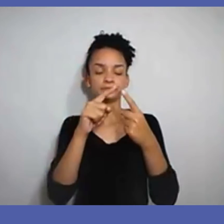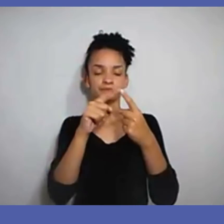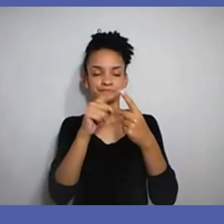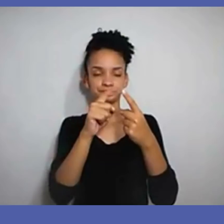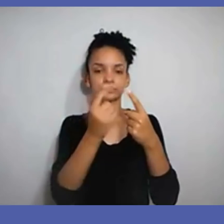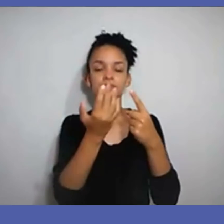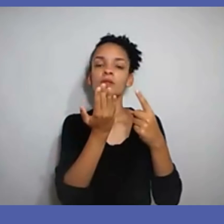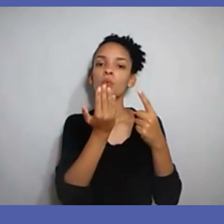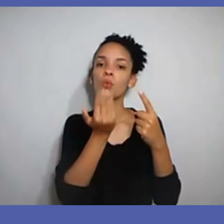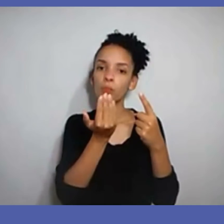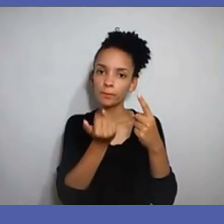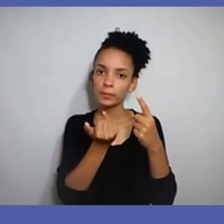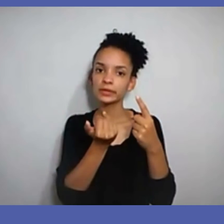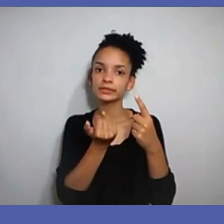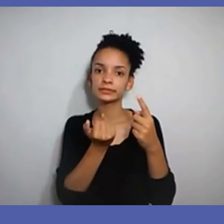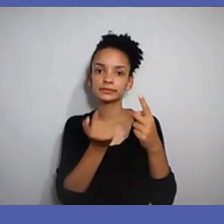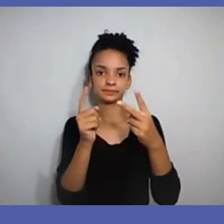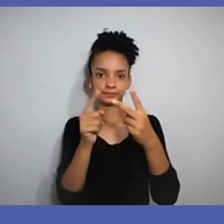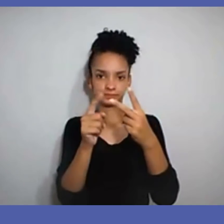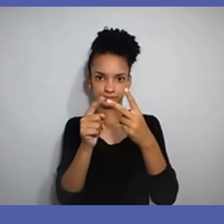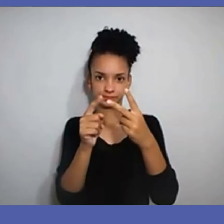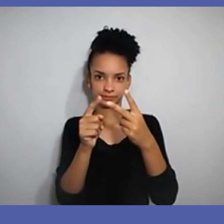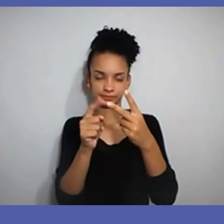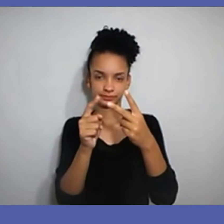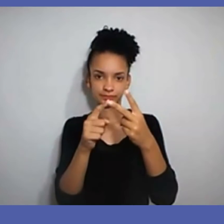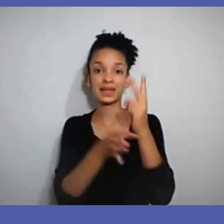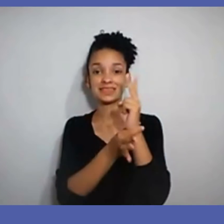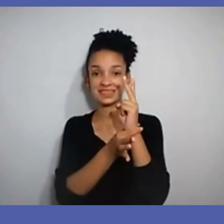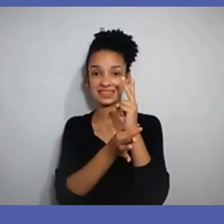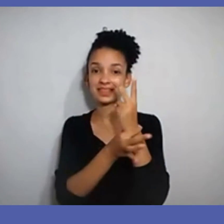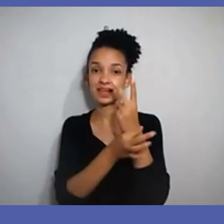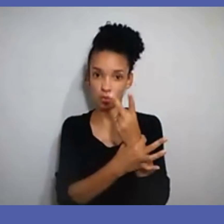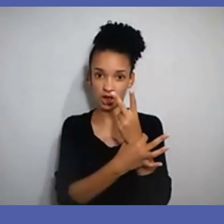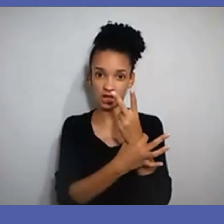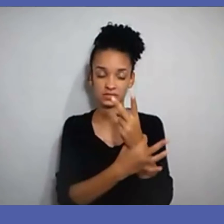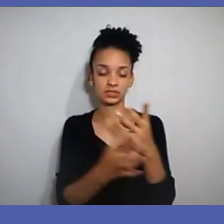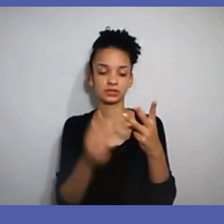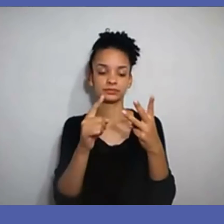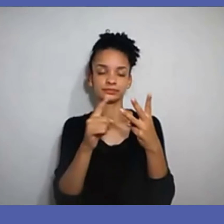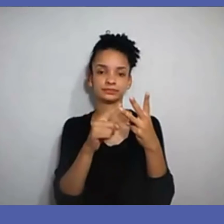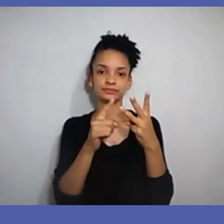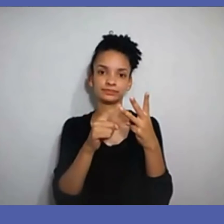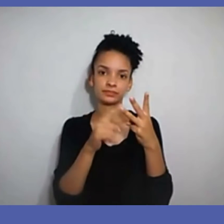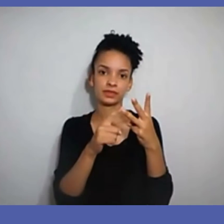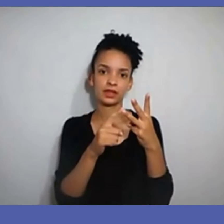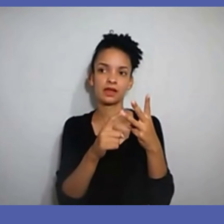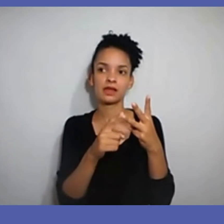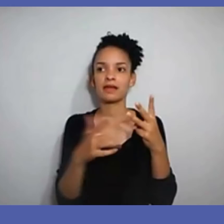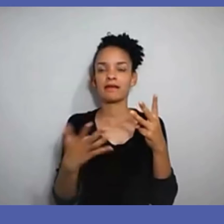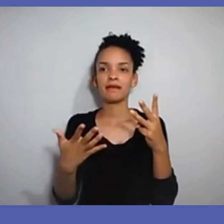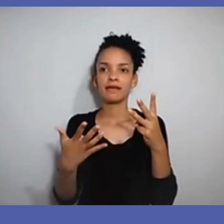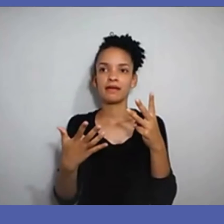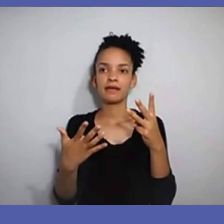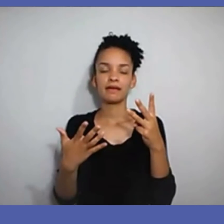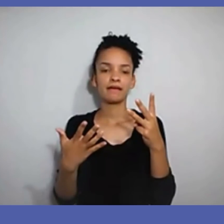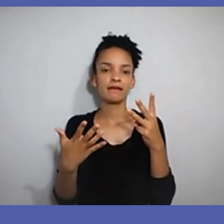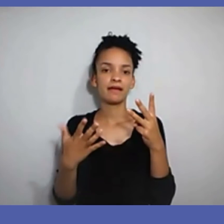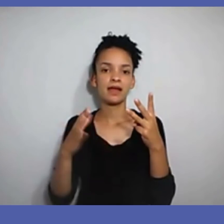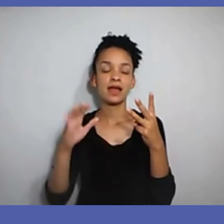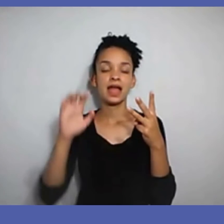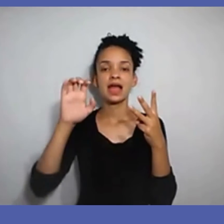do entretenimento, né? Vem desde teatro, cinema, futebol,